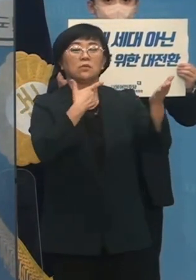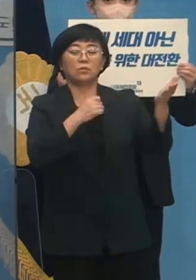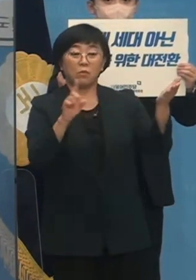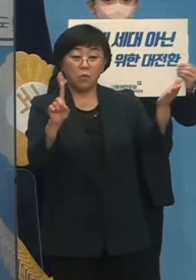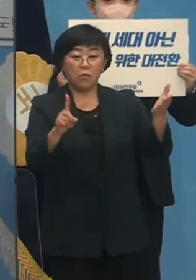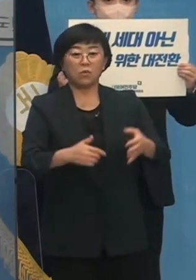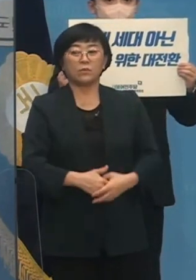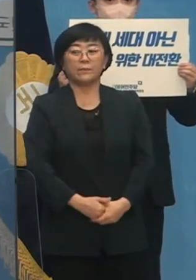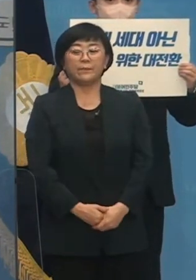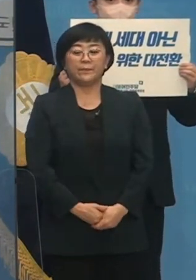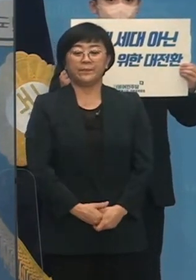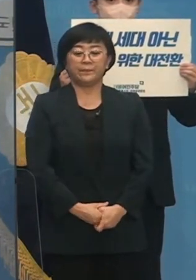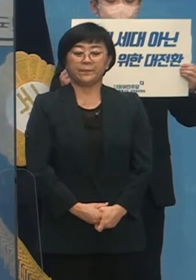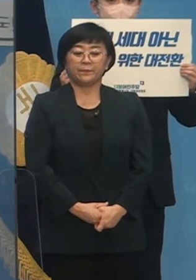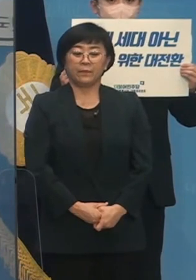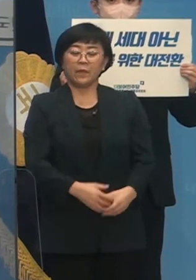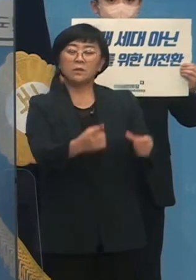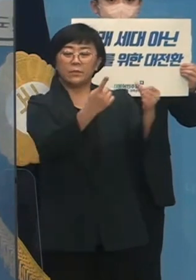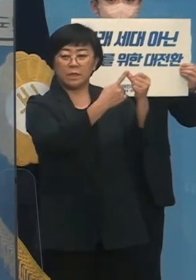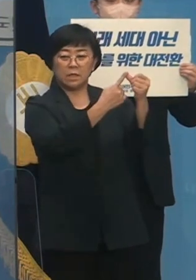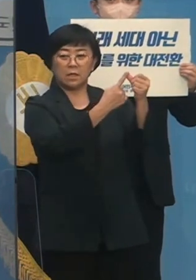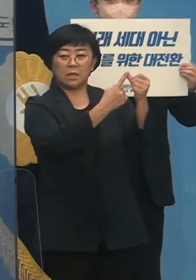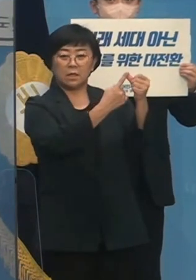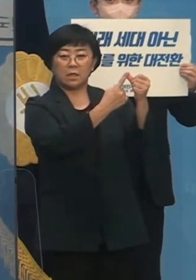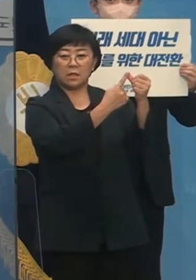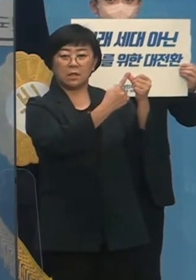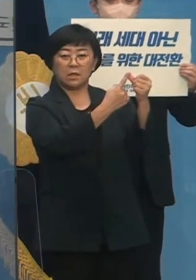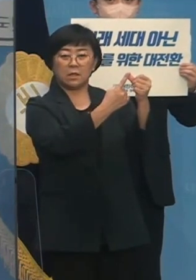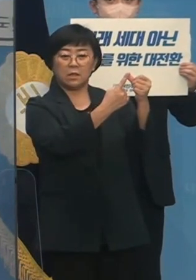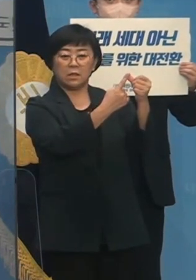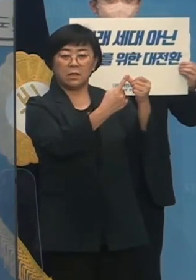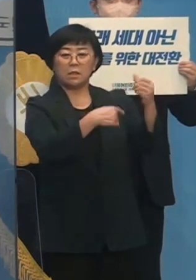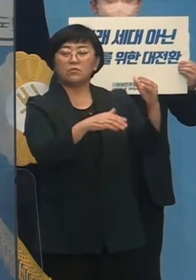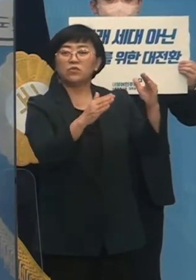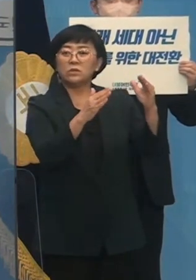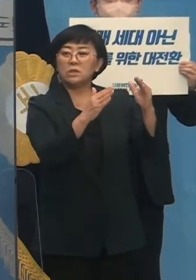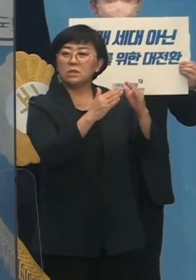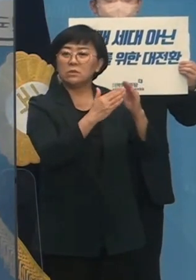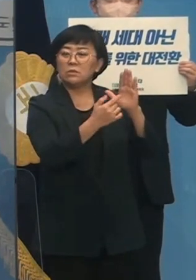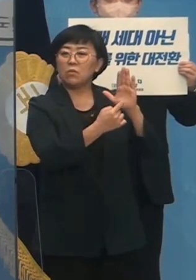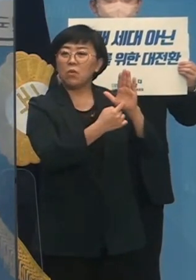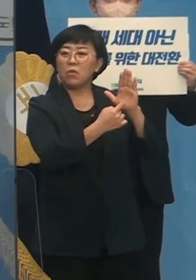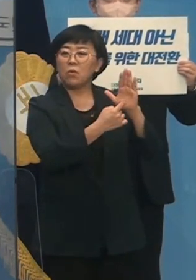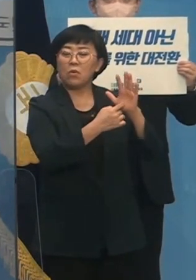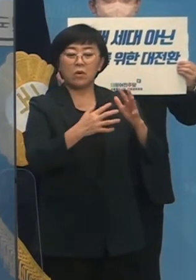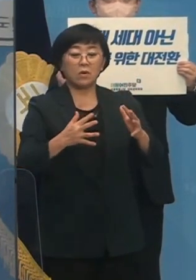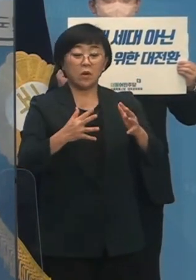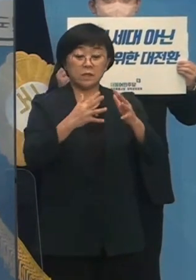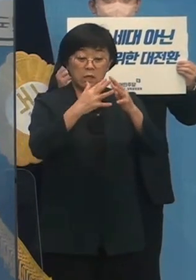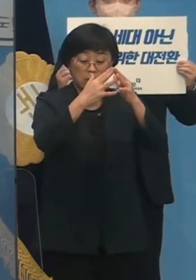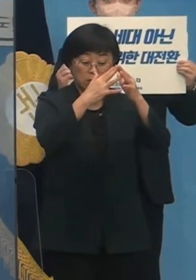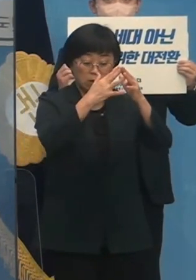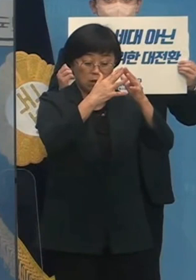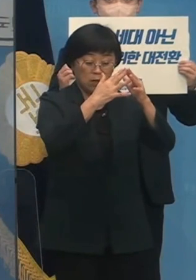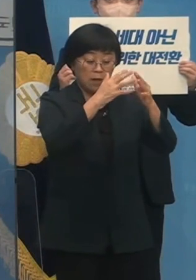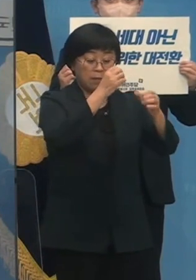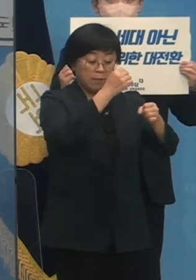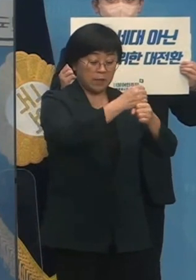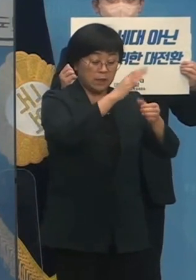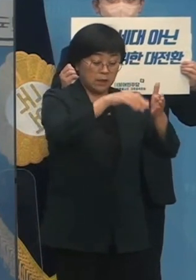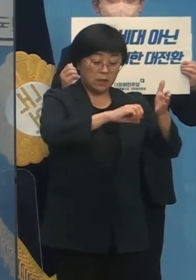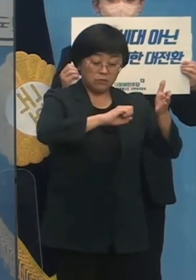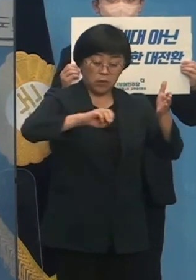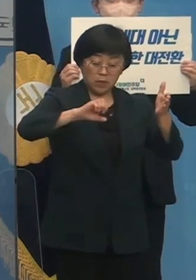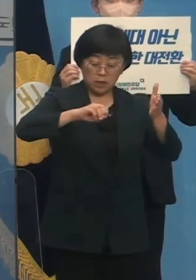합니다. 첫 번째로 가변형 주택을 응모함으로써 건설 폐기물량을 장기적으로 크게 줄여야